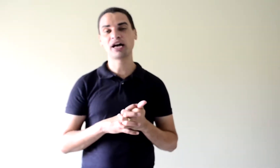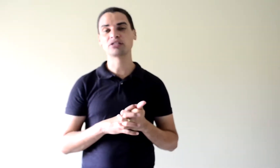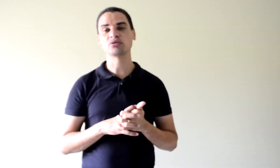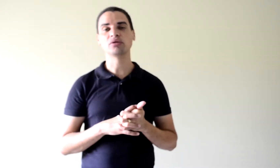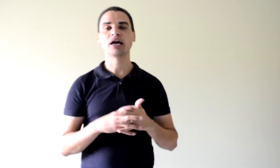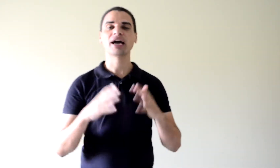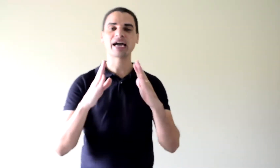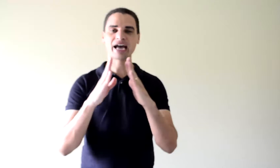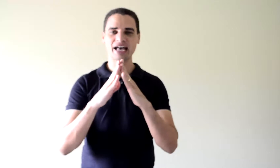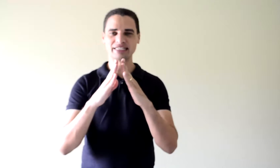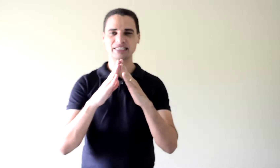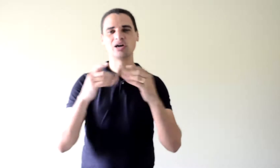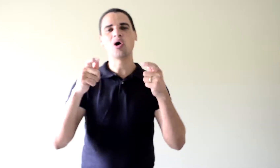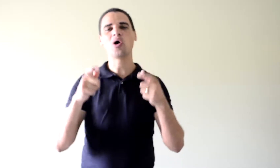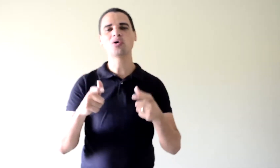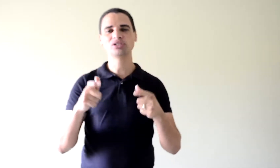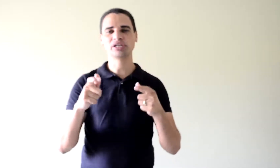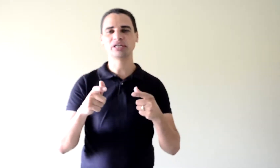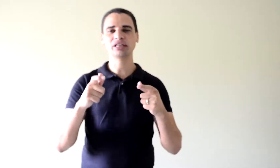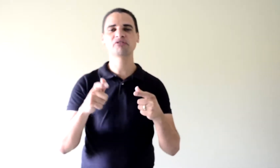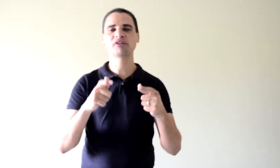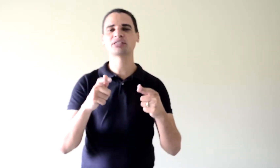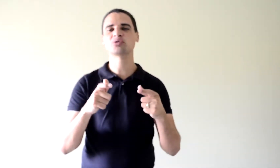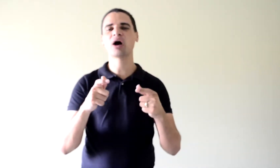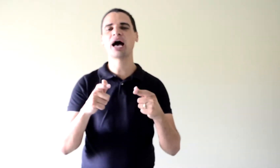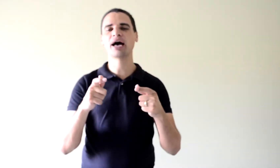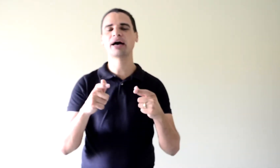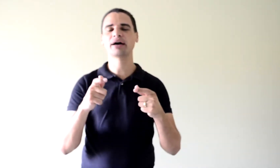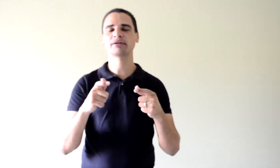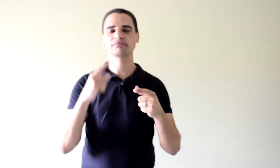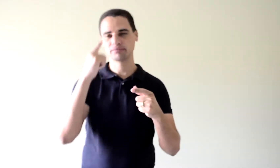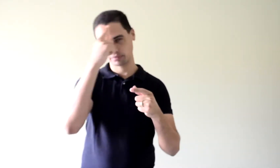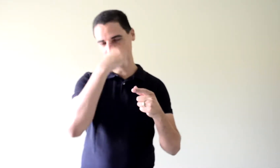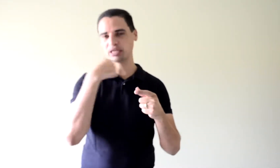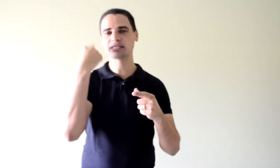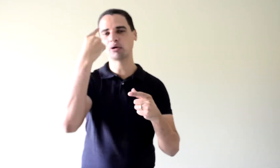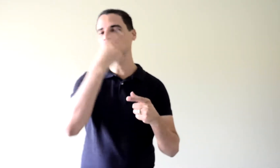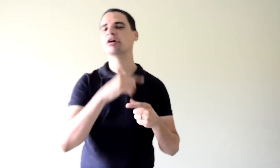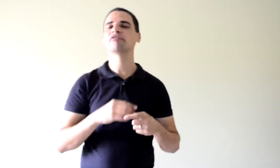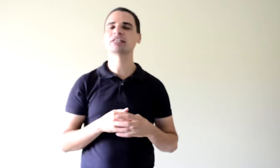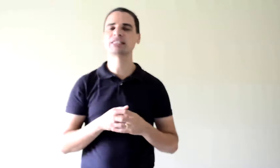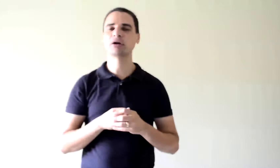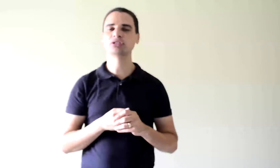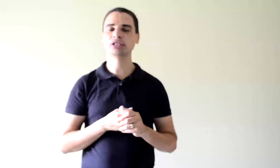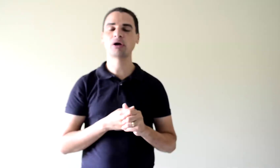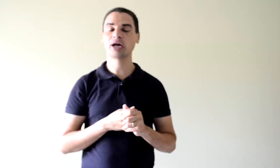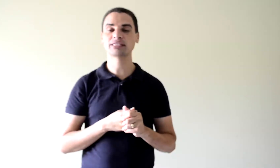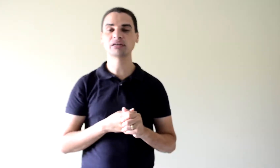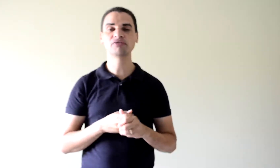faço casa, onde, e não faço a expressão facial de interrogação, fica